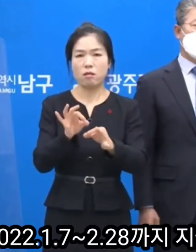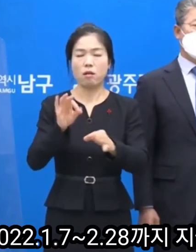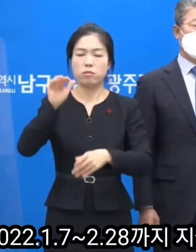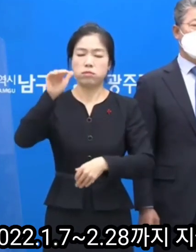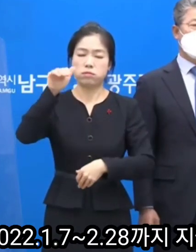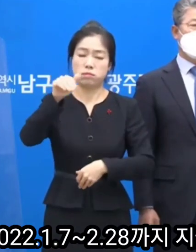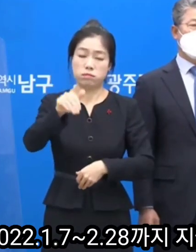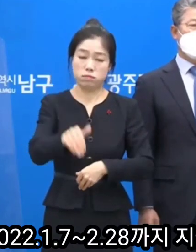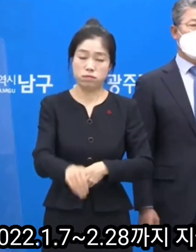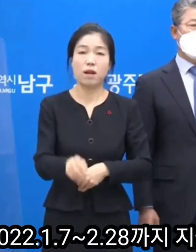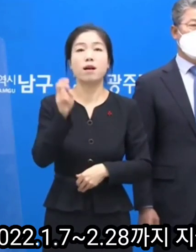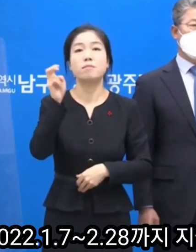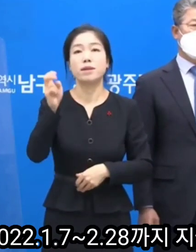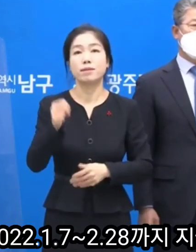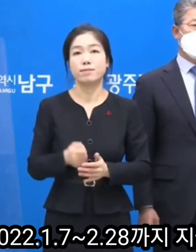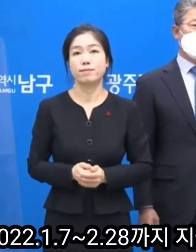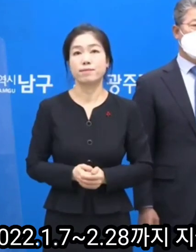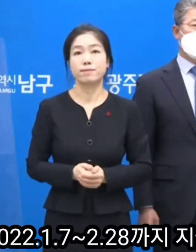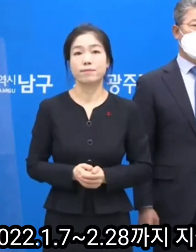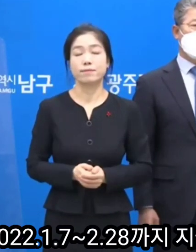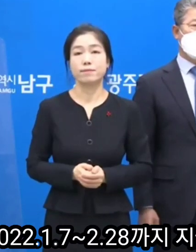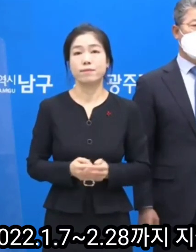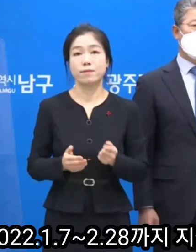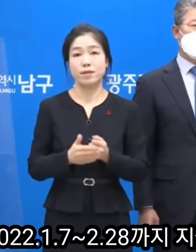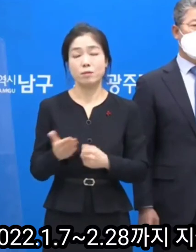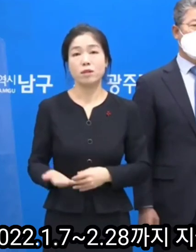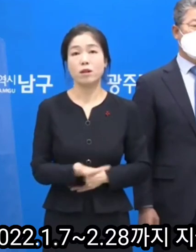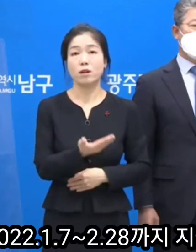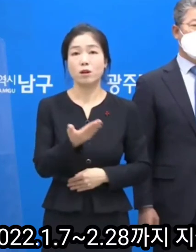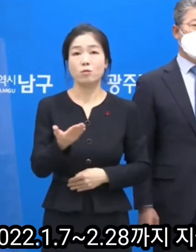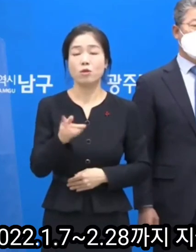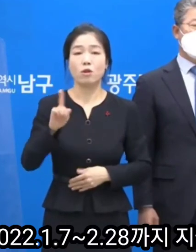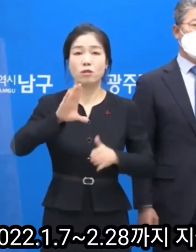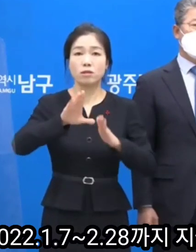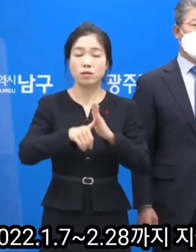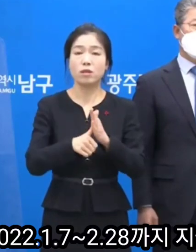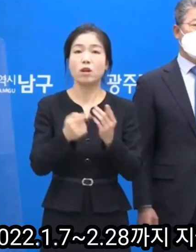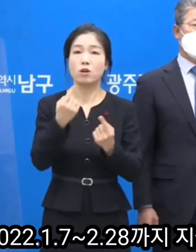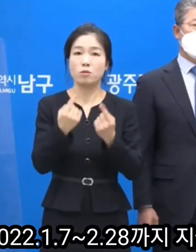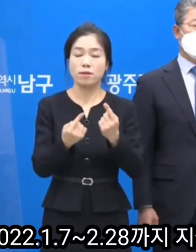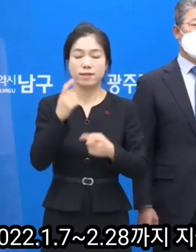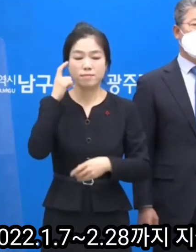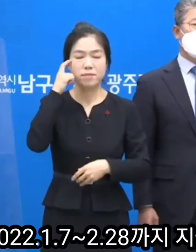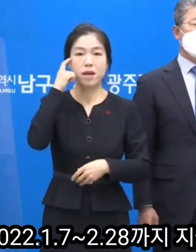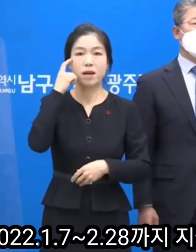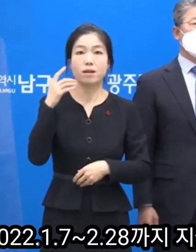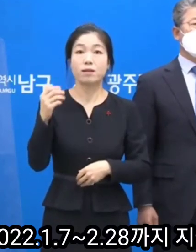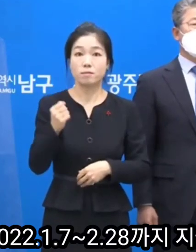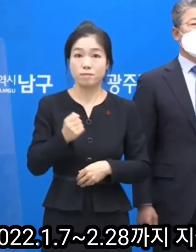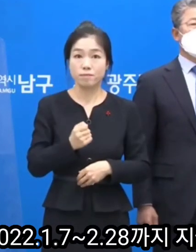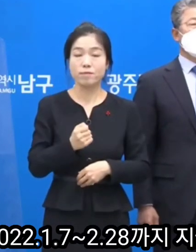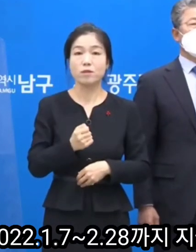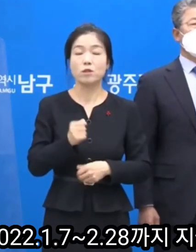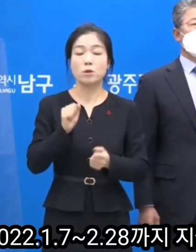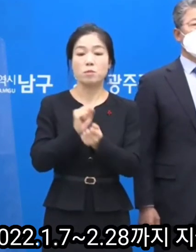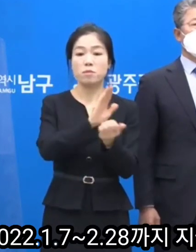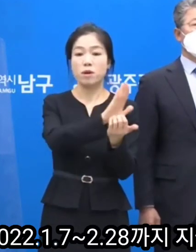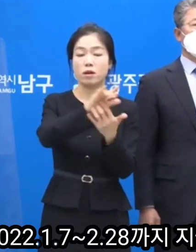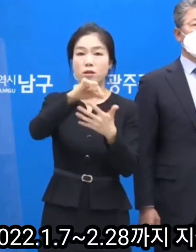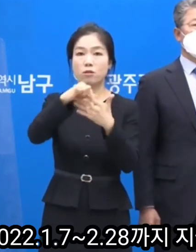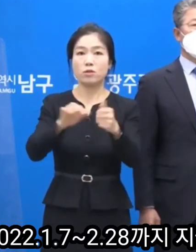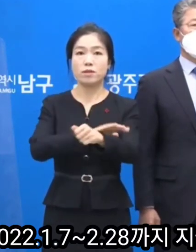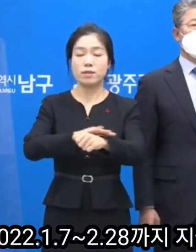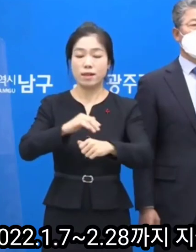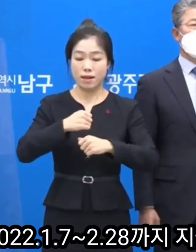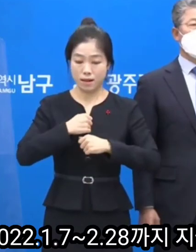더욱 어려워질 것입니다. 시민 여러분께서 그 어느 때보다 비상한 각오로 방역수칙을